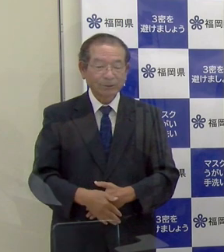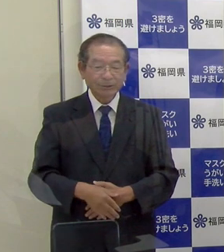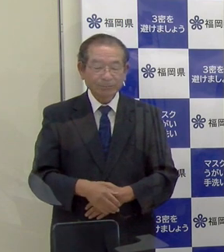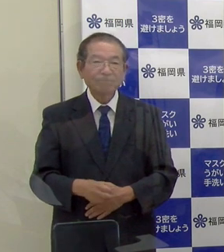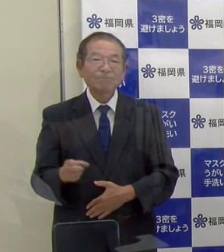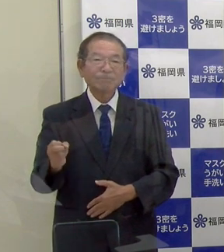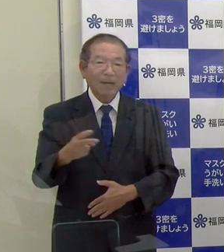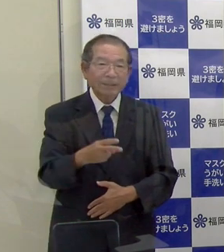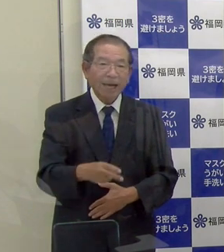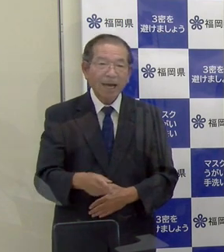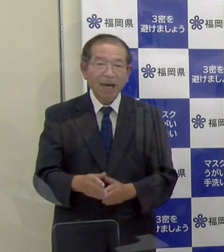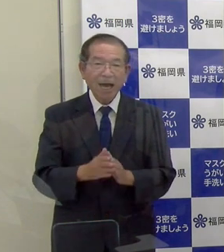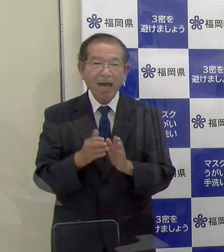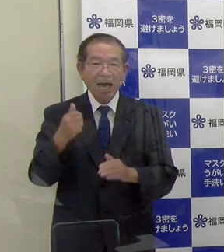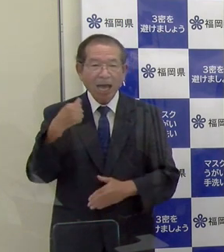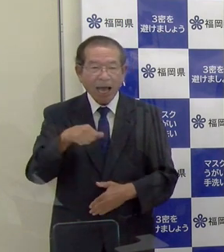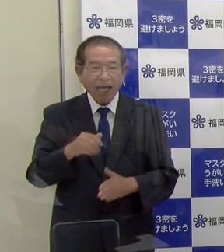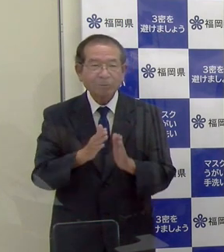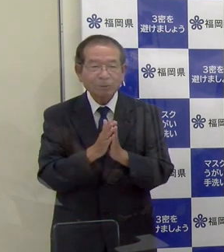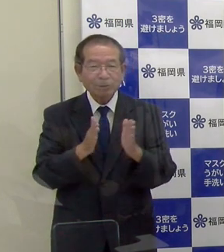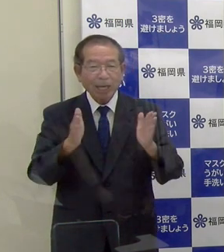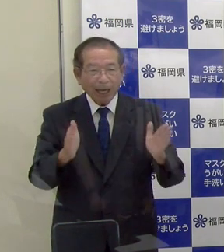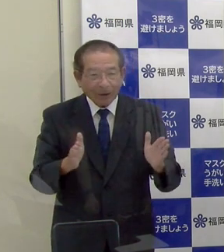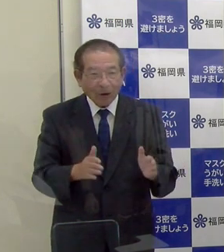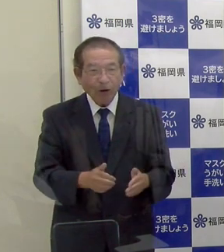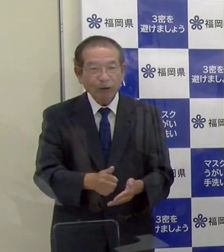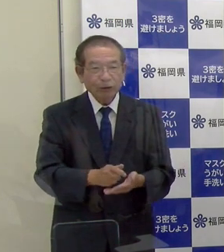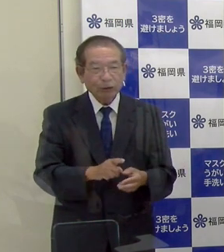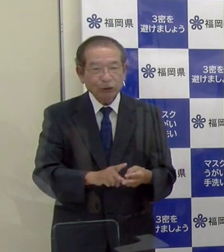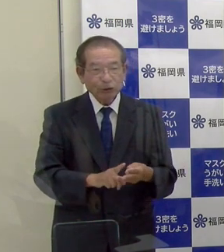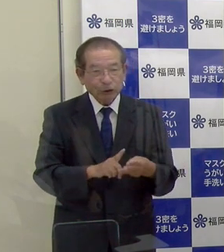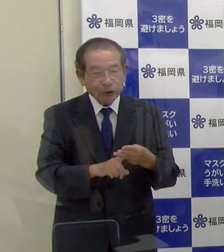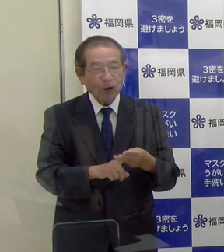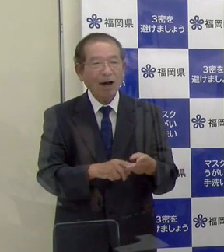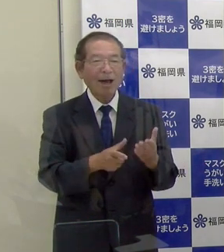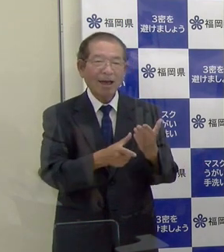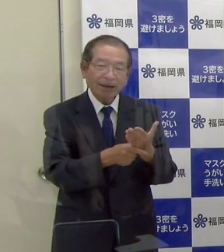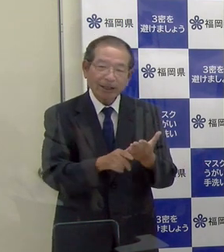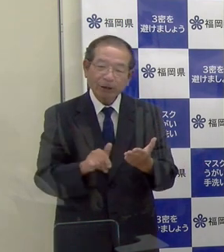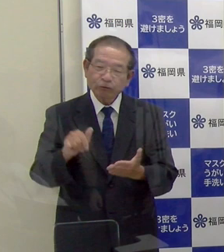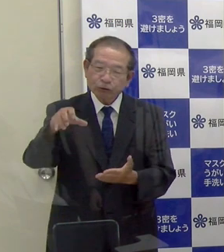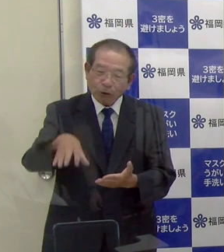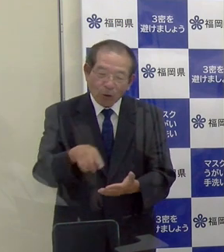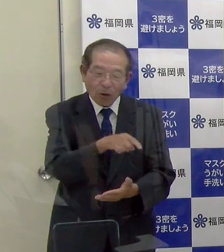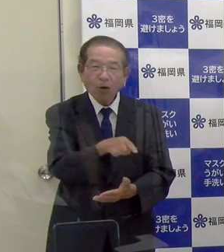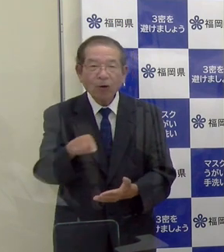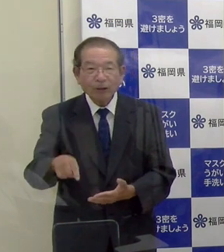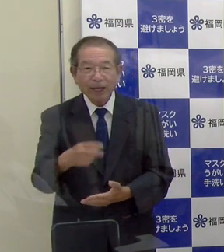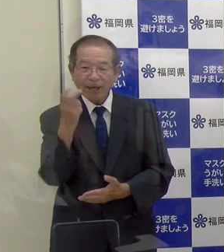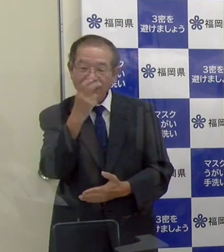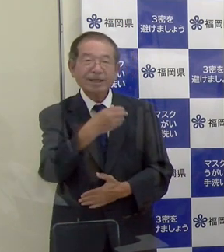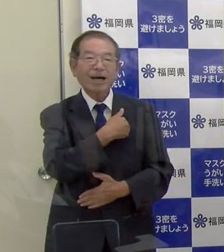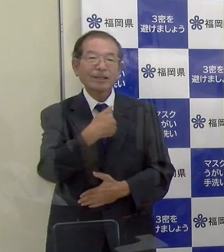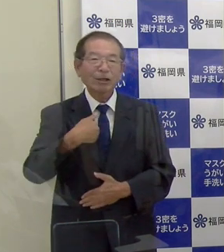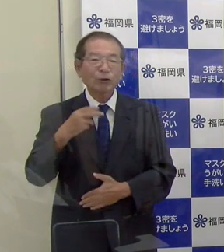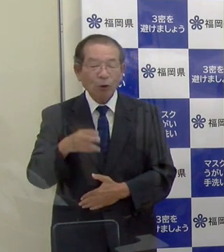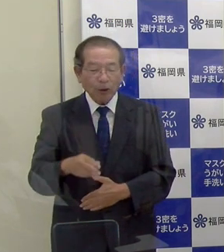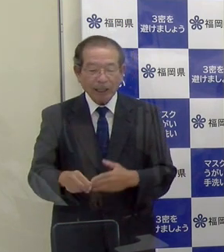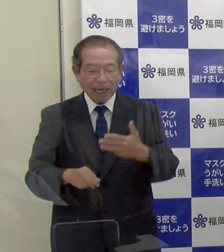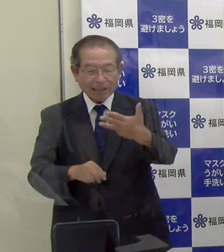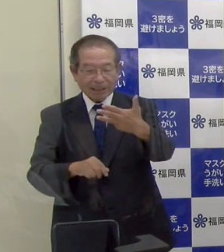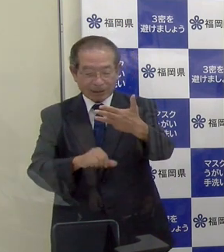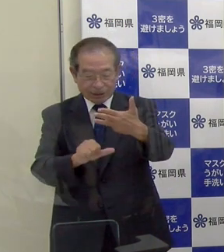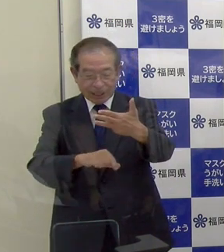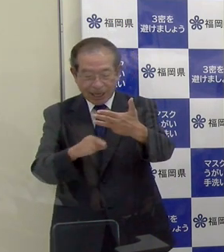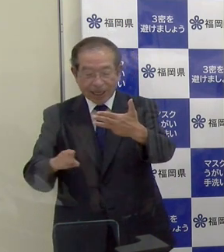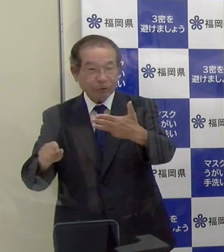超えましてお盆の期間中主要な駅空港において検査を受けていただけますよう8月5日